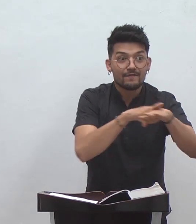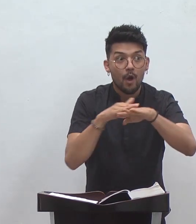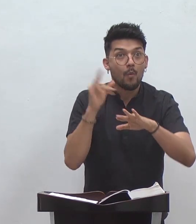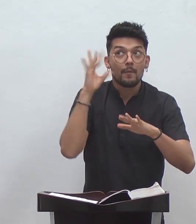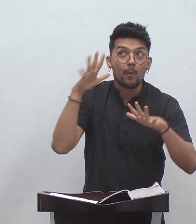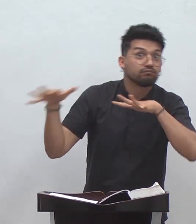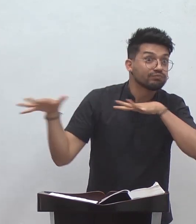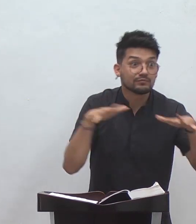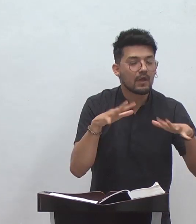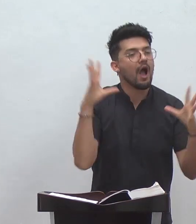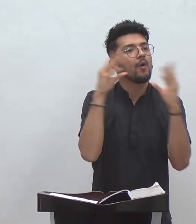encuentro, ¿verdad?